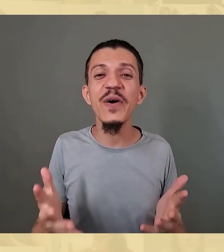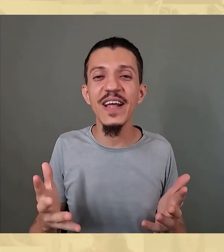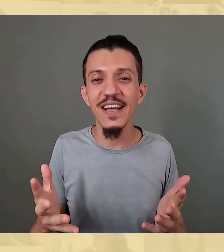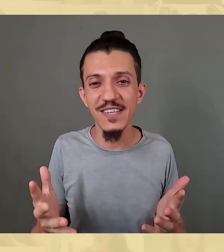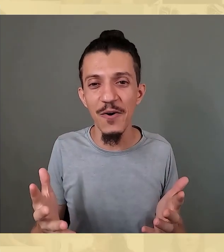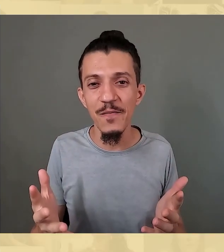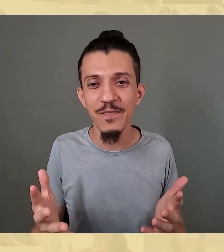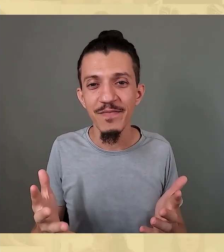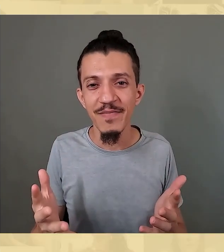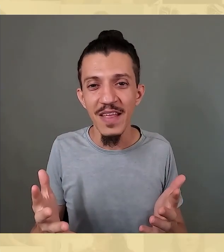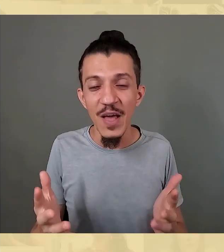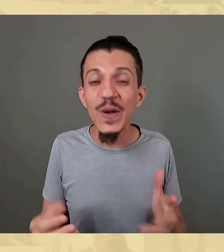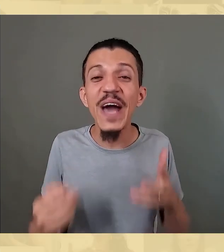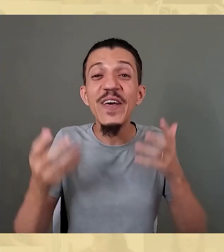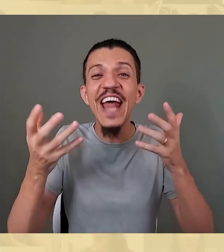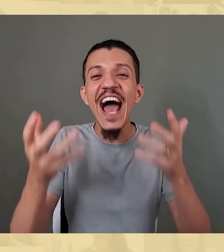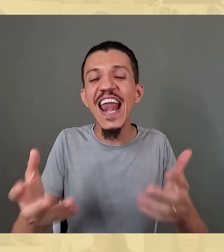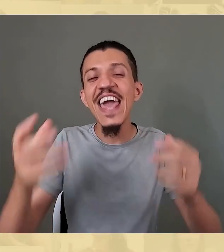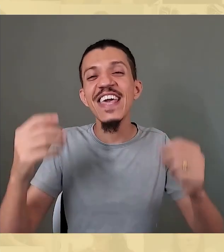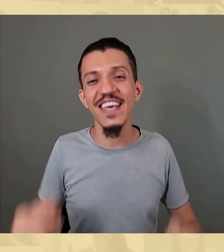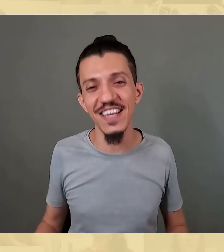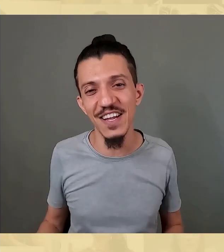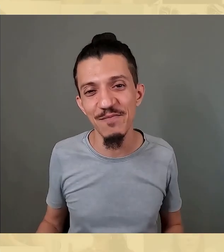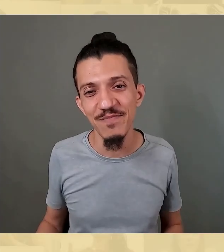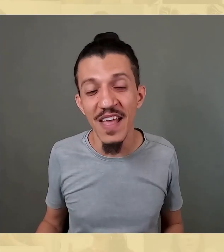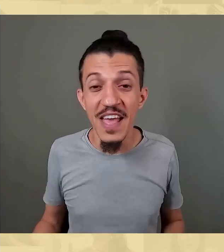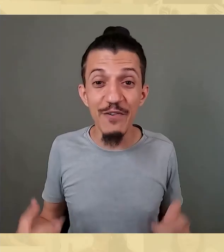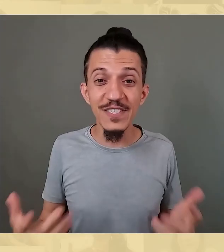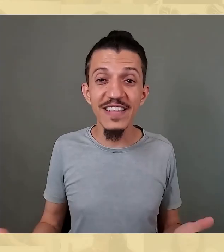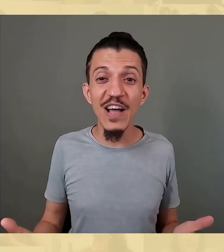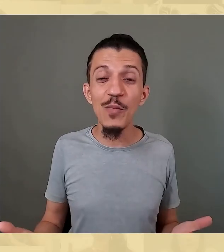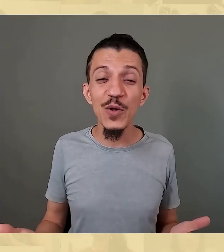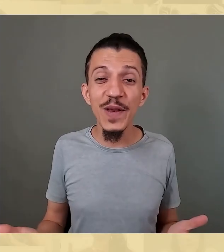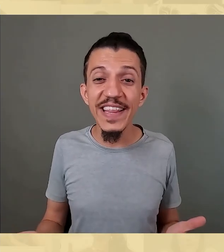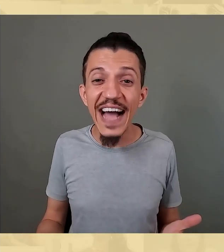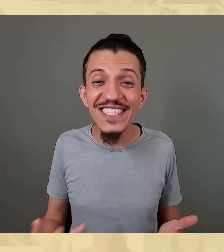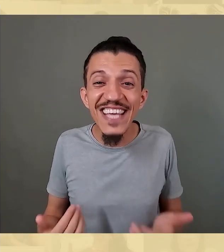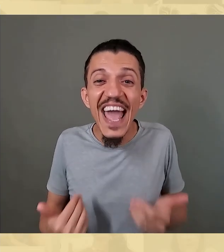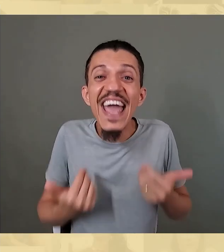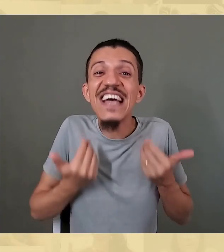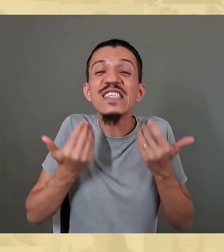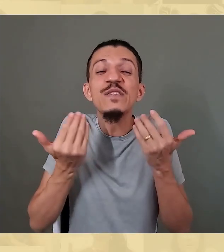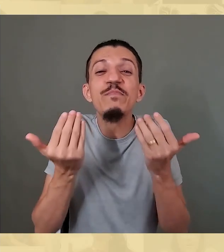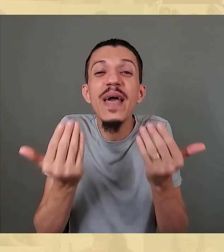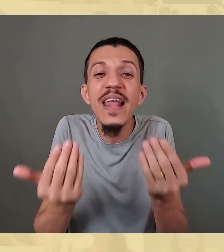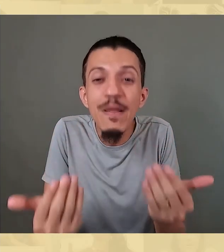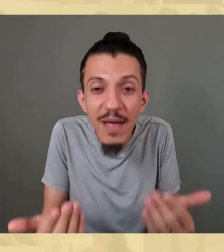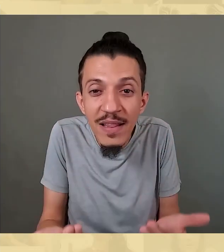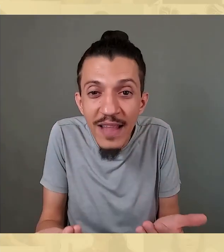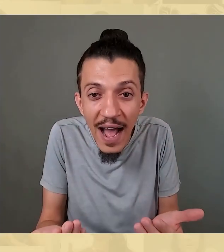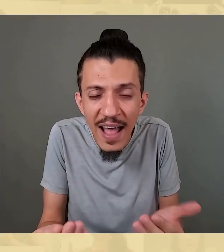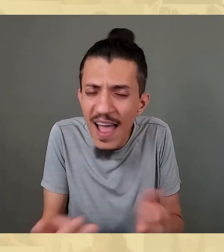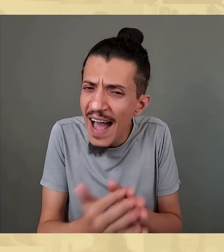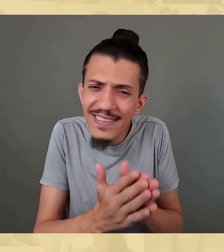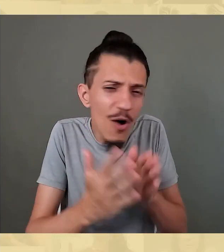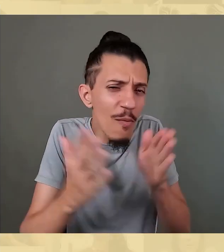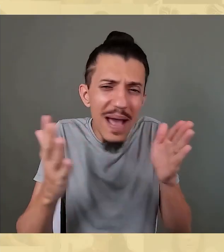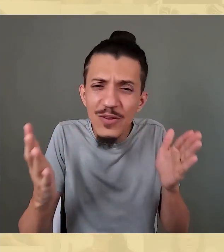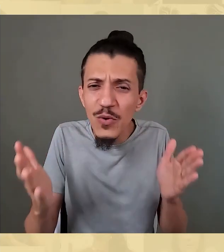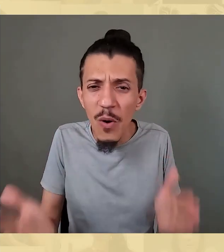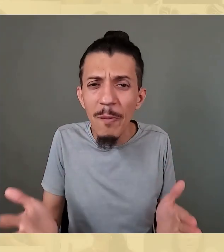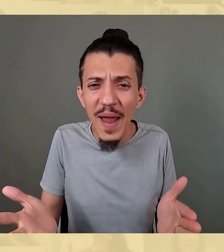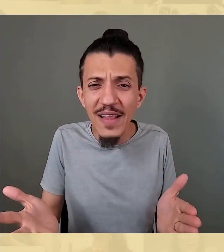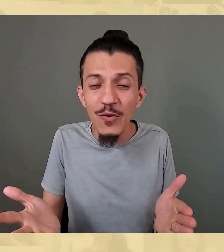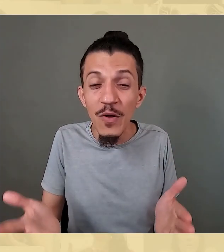minha orientação, eu quero ir além ainda. E você tem a oportunidade de experimentar até o